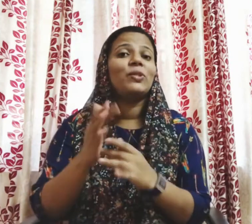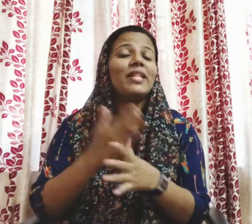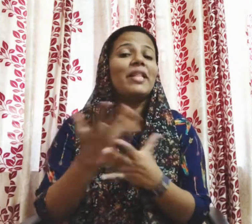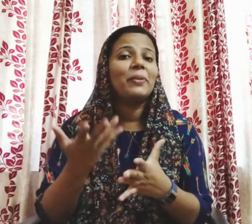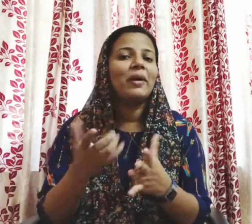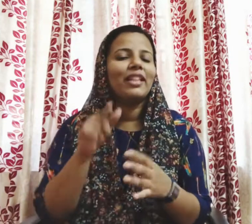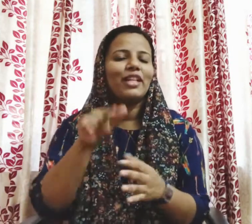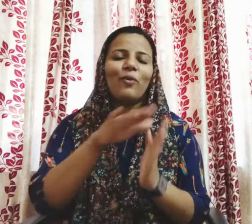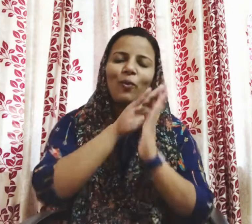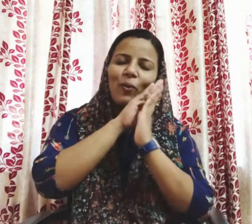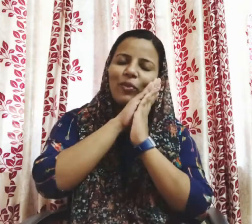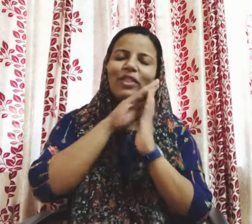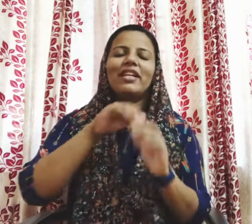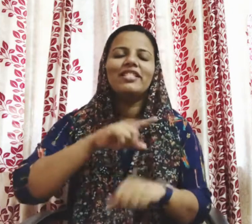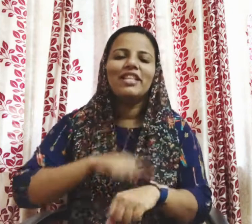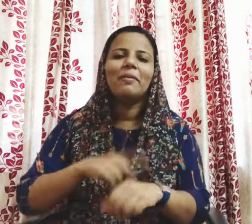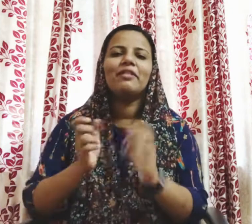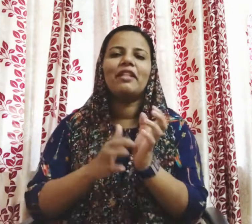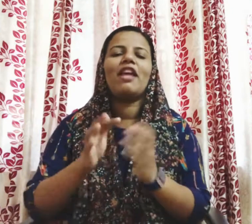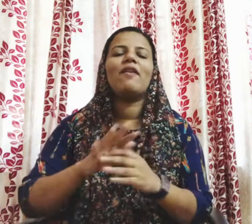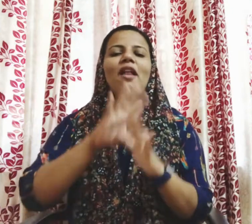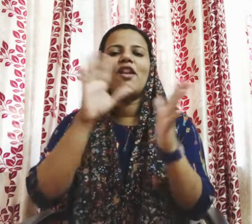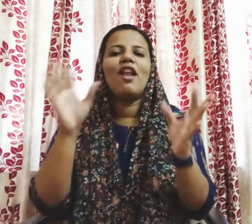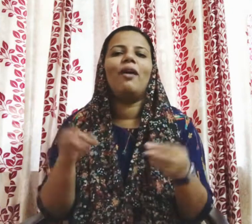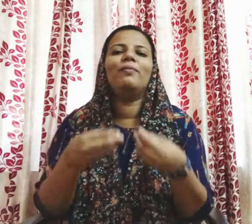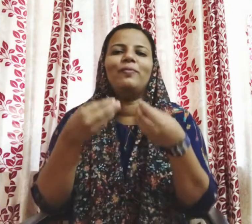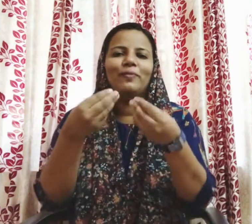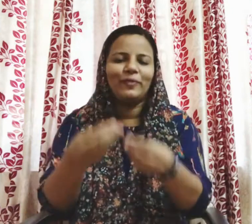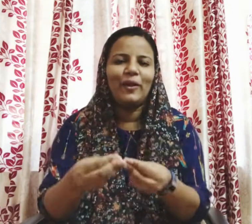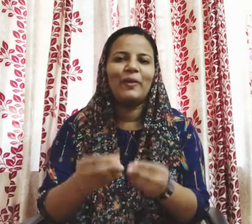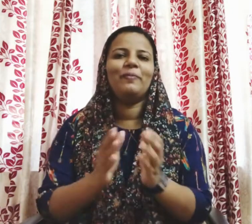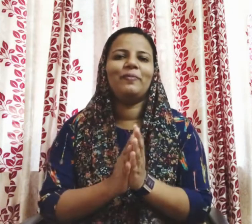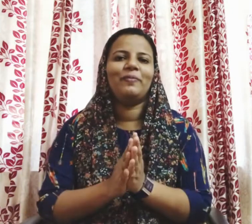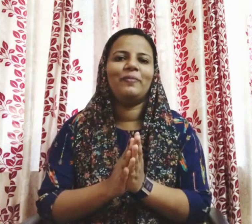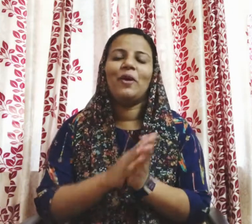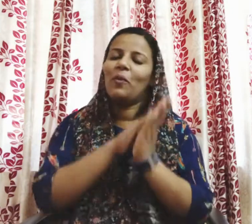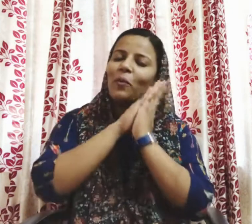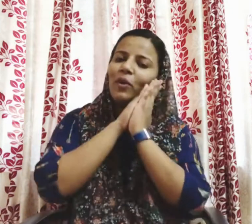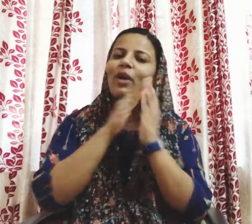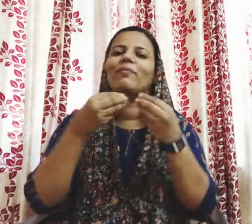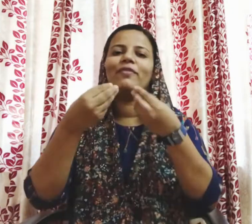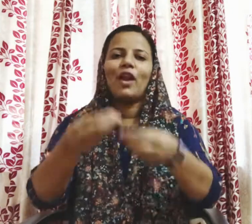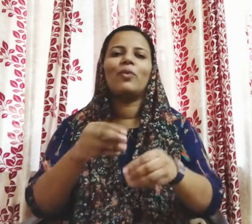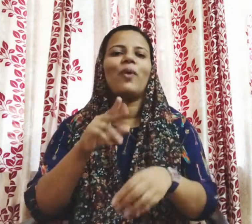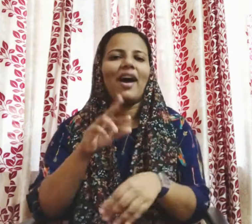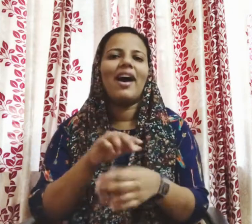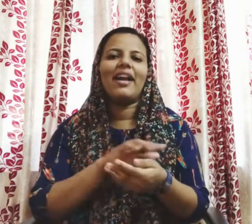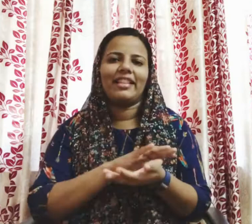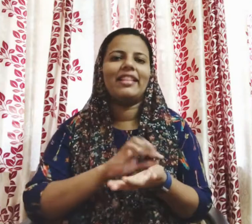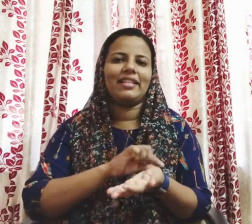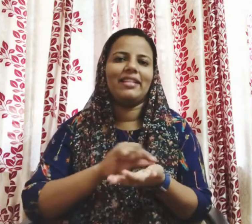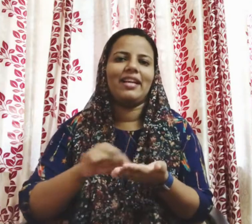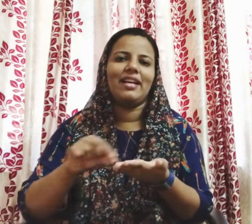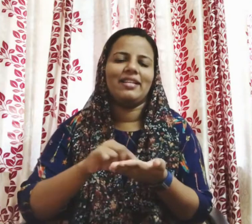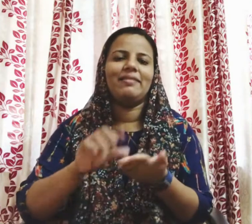തൻ്റെ പ്രിയനോ അവനത് ഉറക്കത്തിൽ കൊടുക്കുന്നു, അല്ലെങ്കിൽ തൻ്റെ പ്രിയനെ അവൻ ഉറക്കം കൊടുക്കുന്നു. ഇങ്ങനെയാണ് ആ വാക്യം